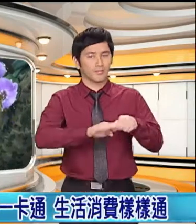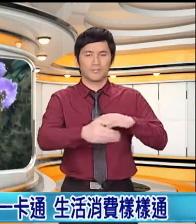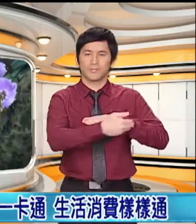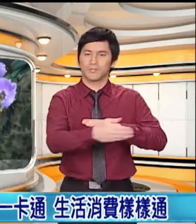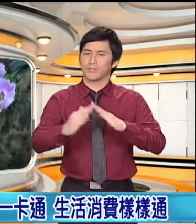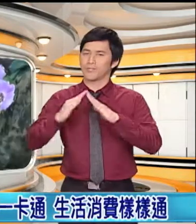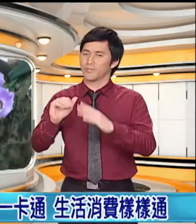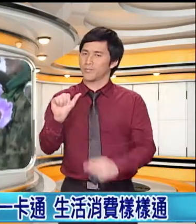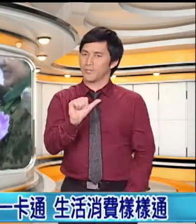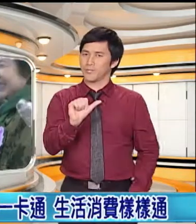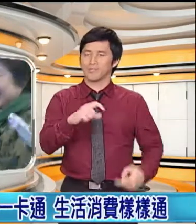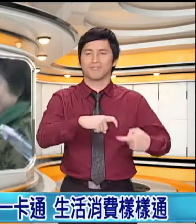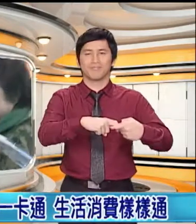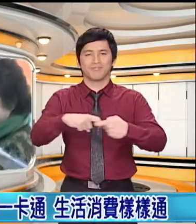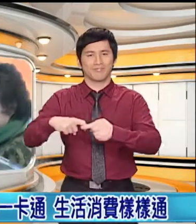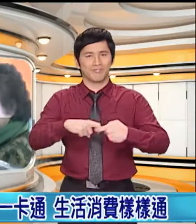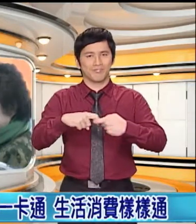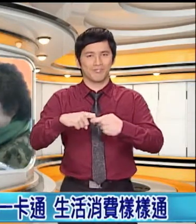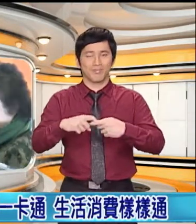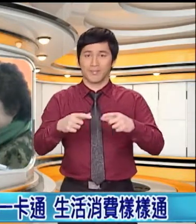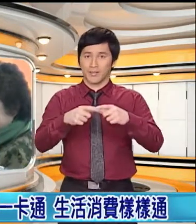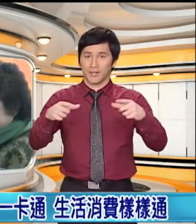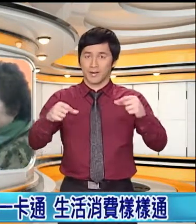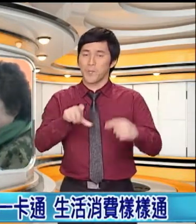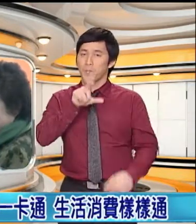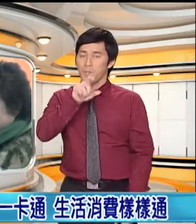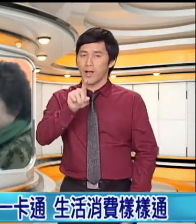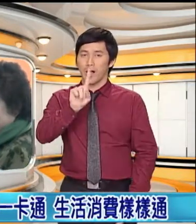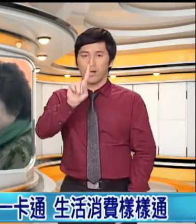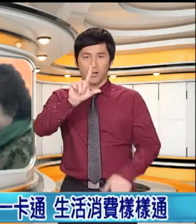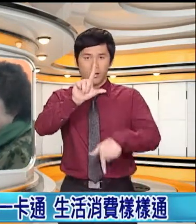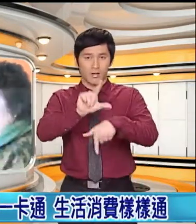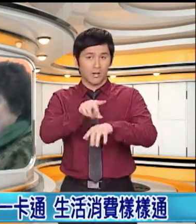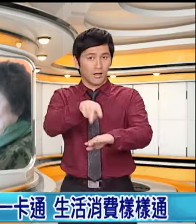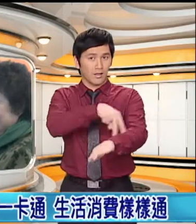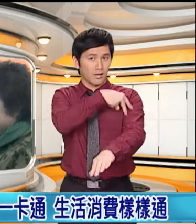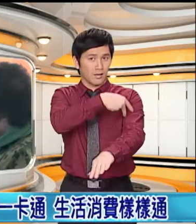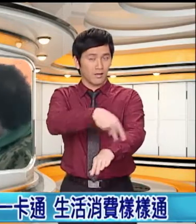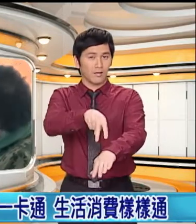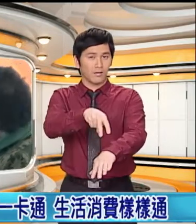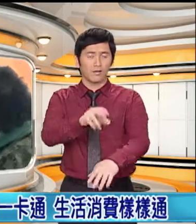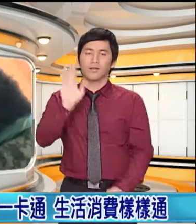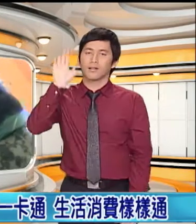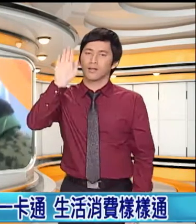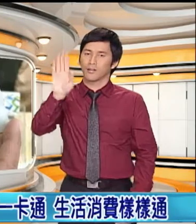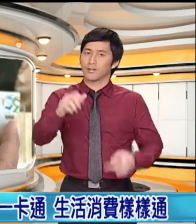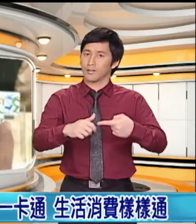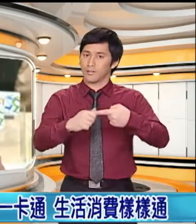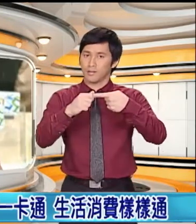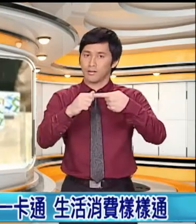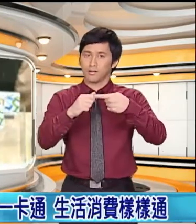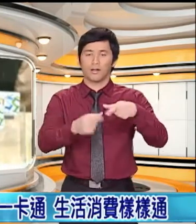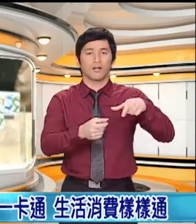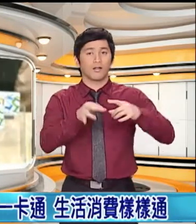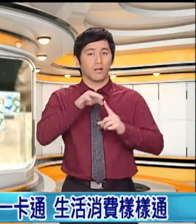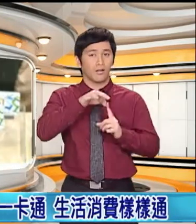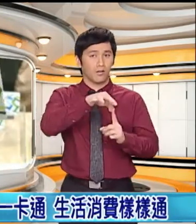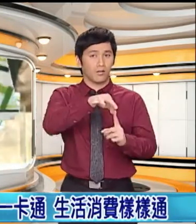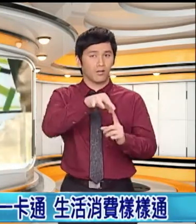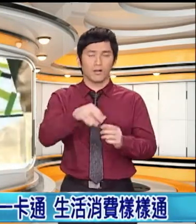南部五县市成立了一卡通票证公司，未来除了能够搭乘交通工具，也可以在